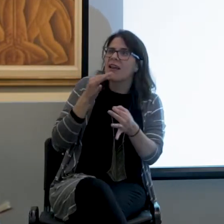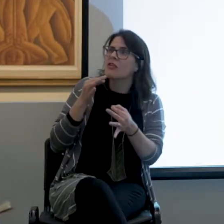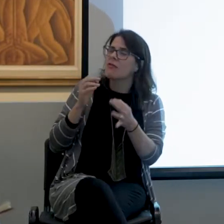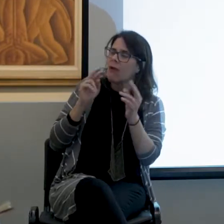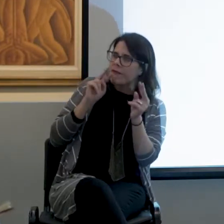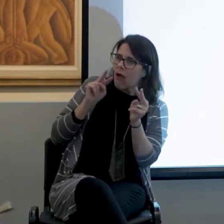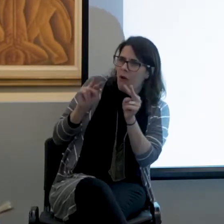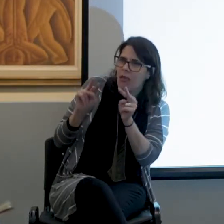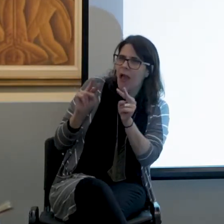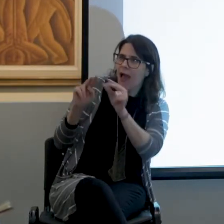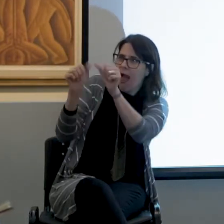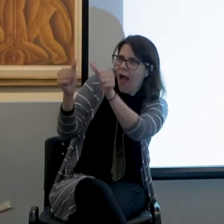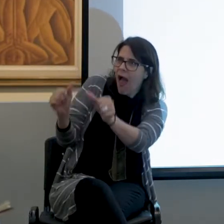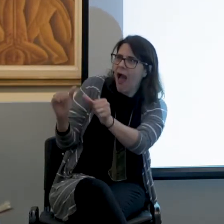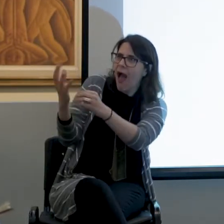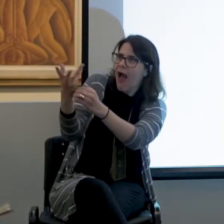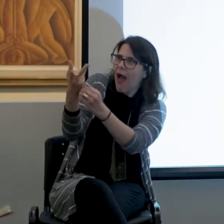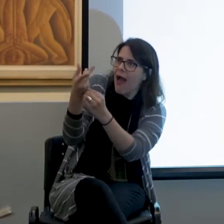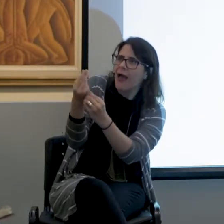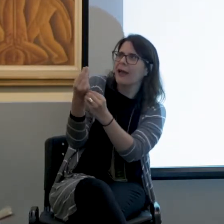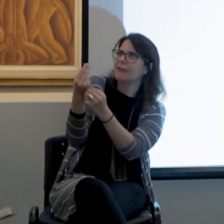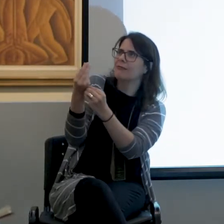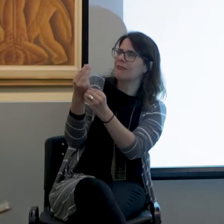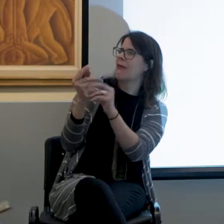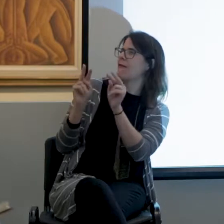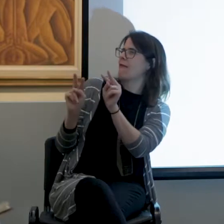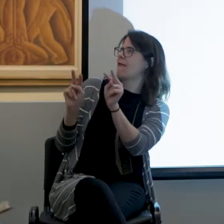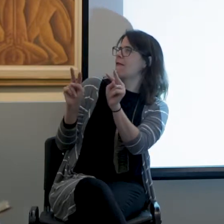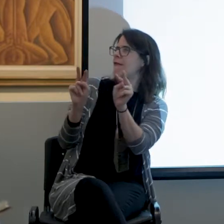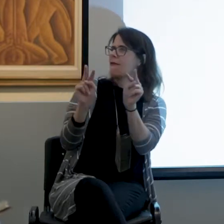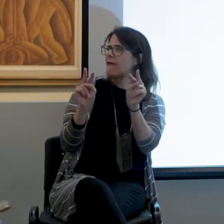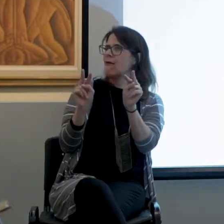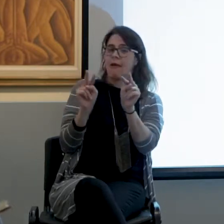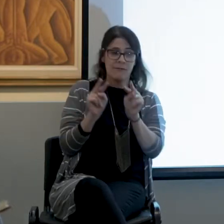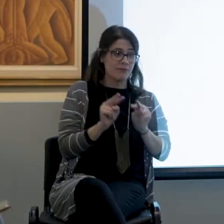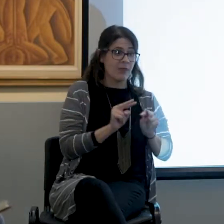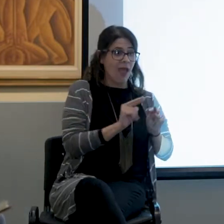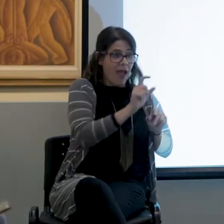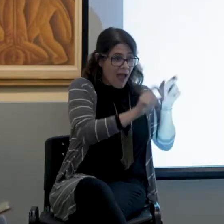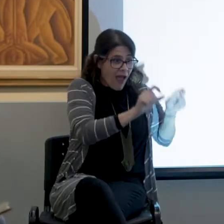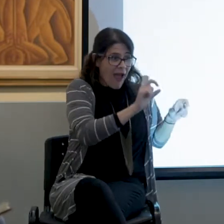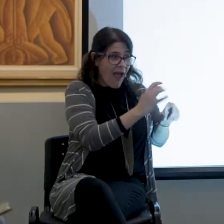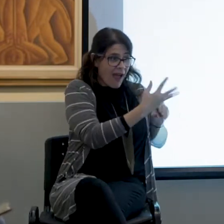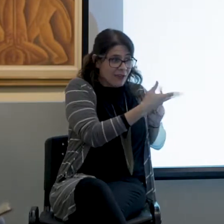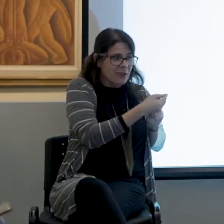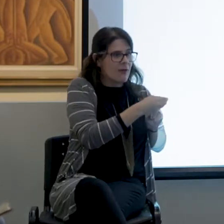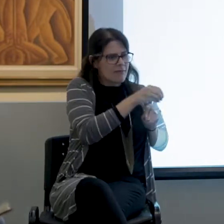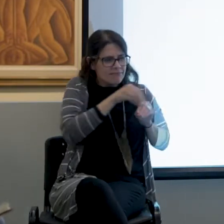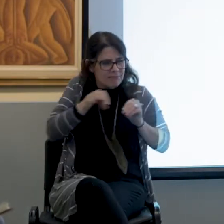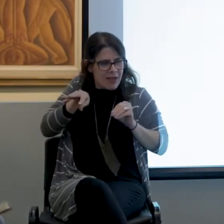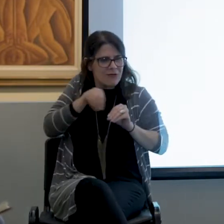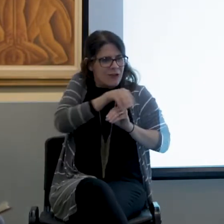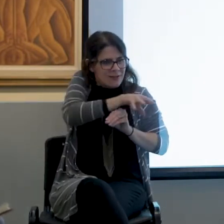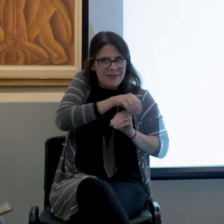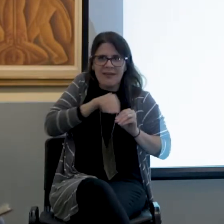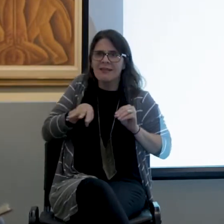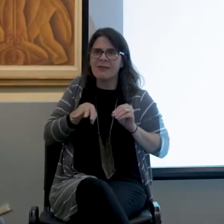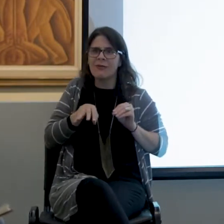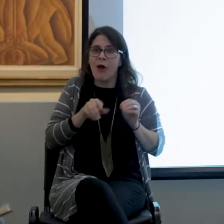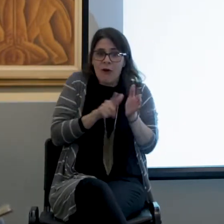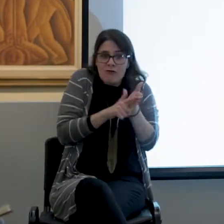discuti-las, discutir com os artistas, fazer a famosa mediação através dos jornais, ou das palestras, ou da atuação nas